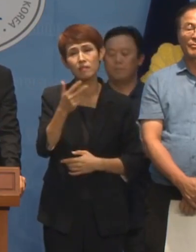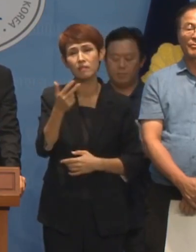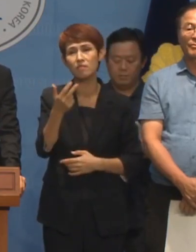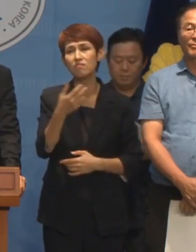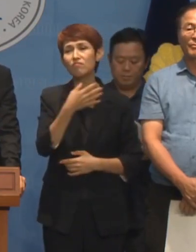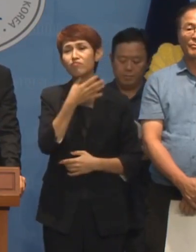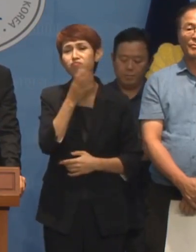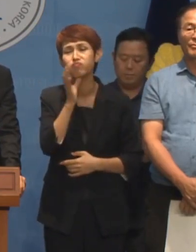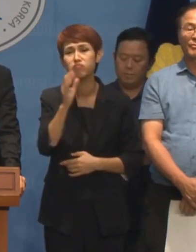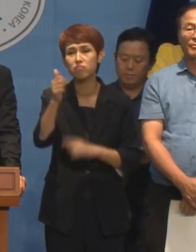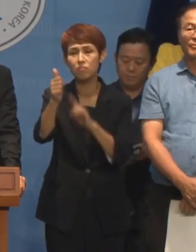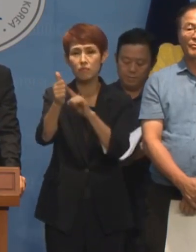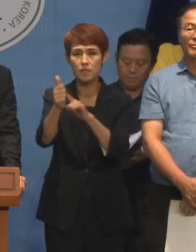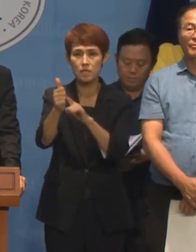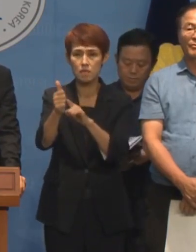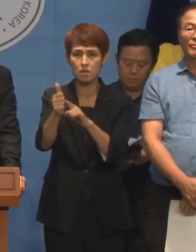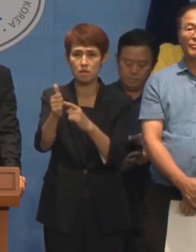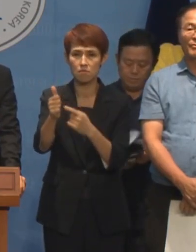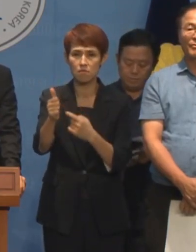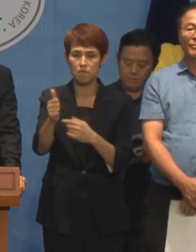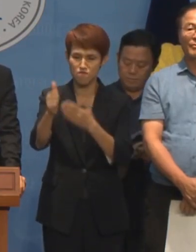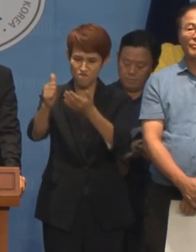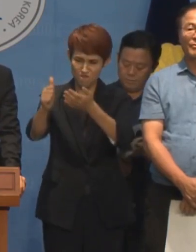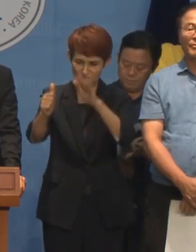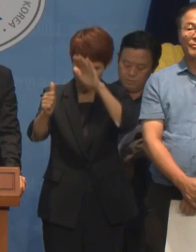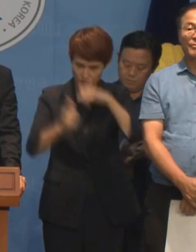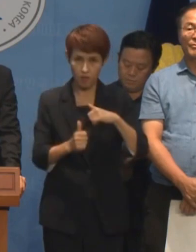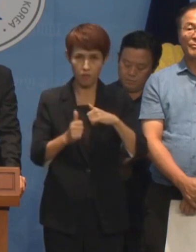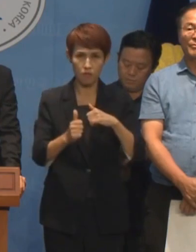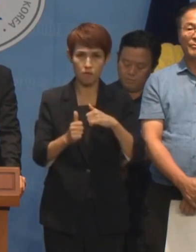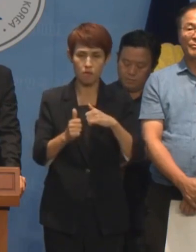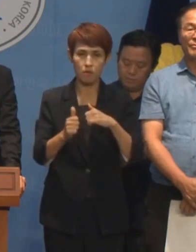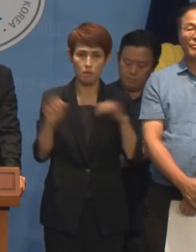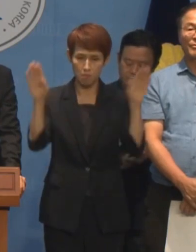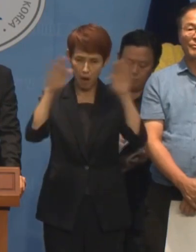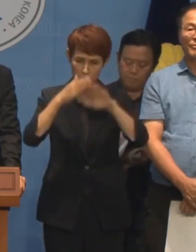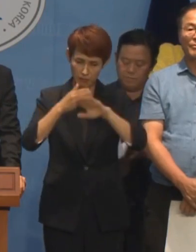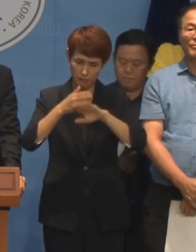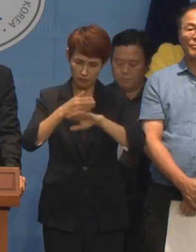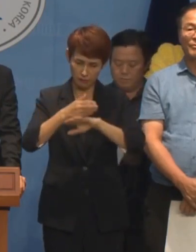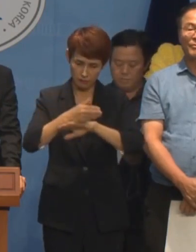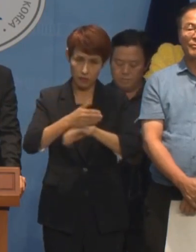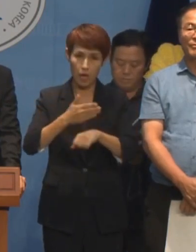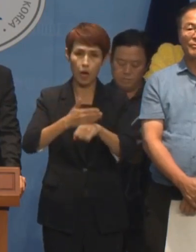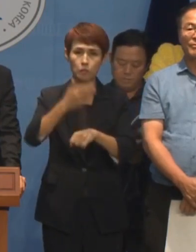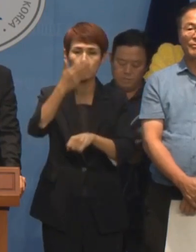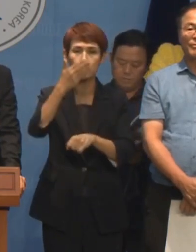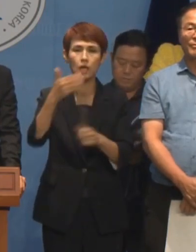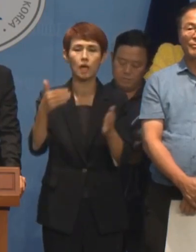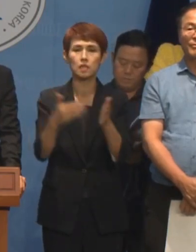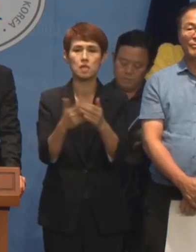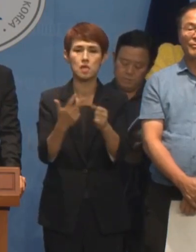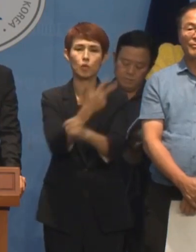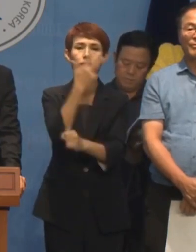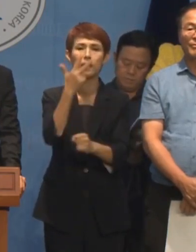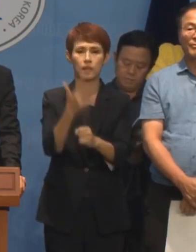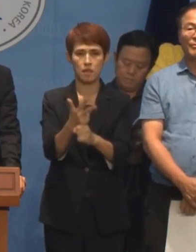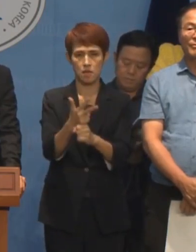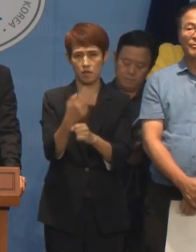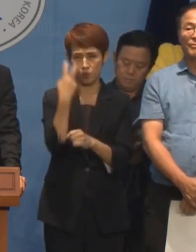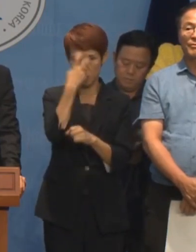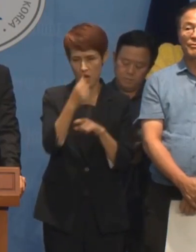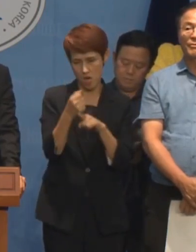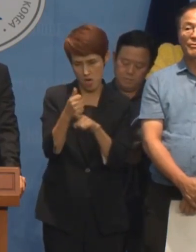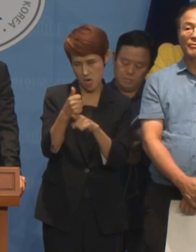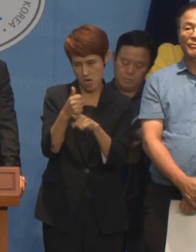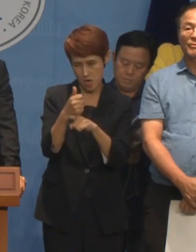피의자로 입건하고 소환해서 밤 9시까지 7시간 동안